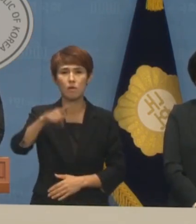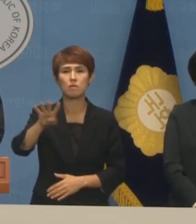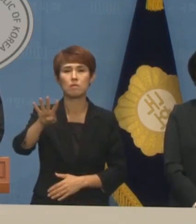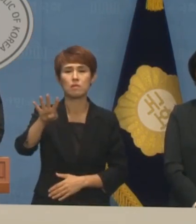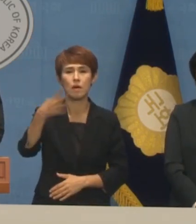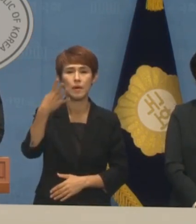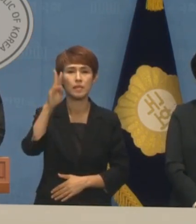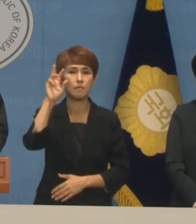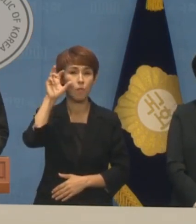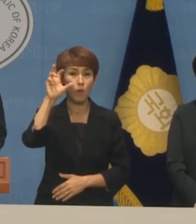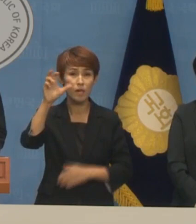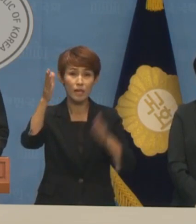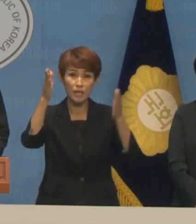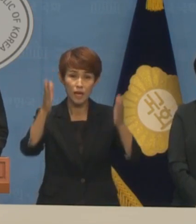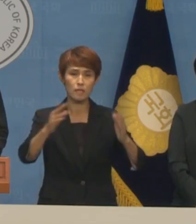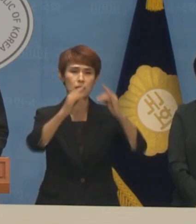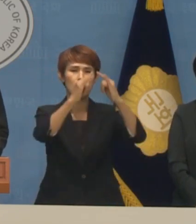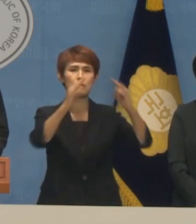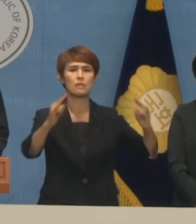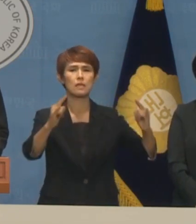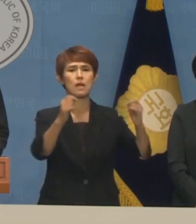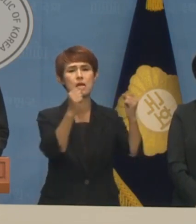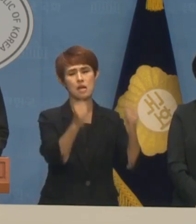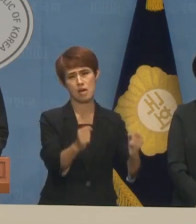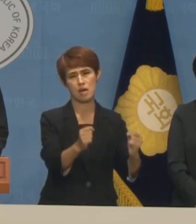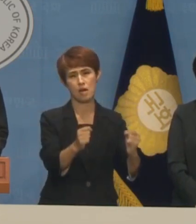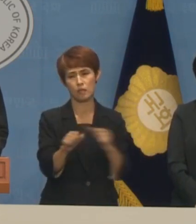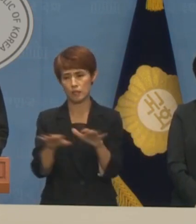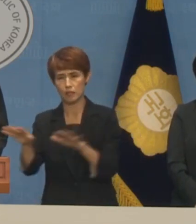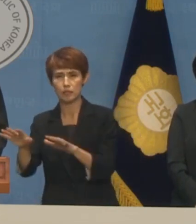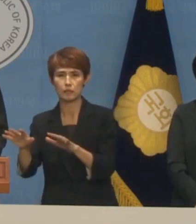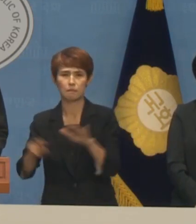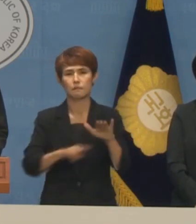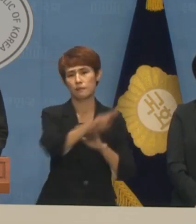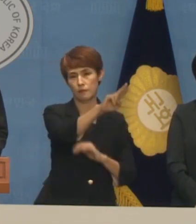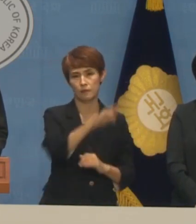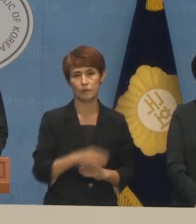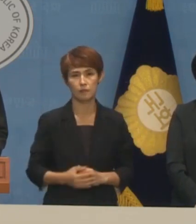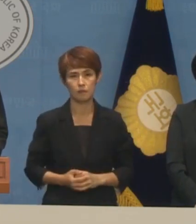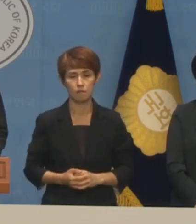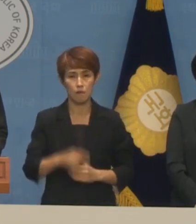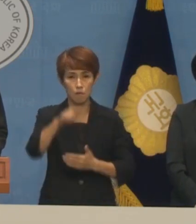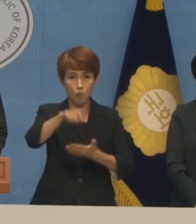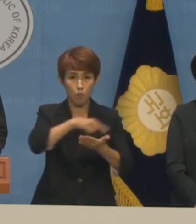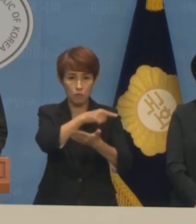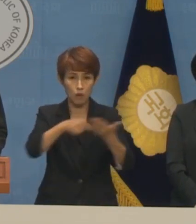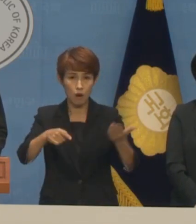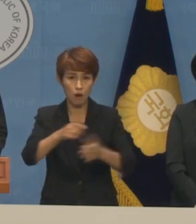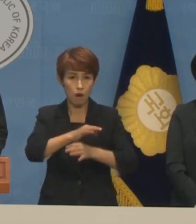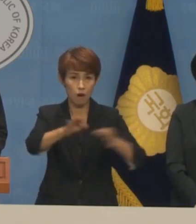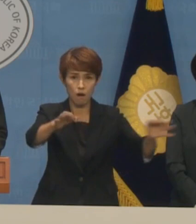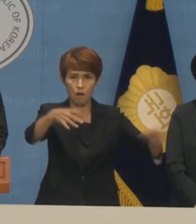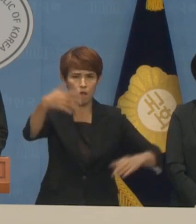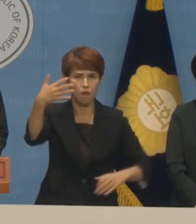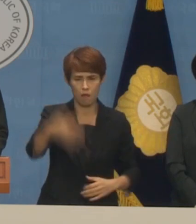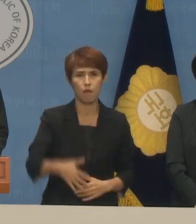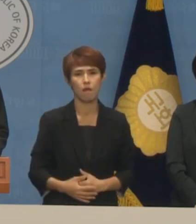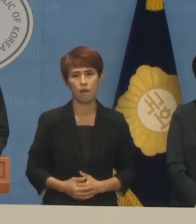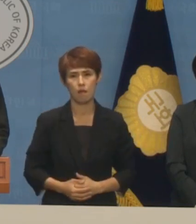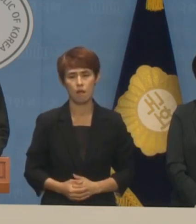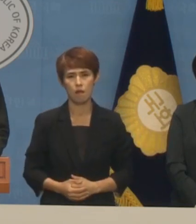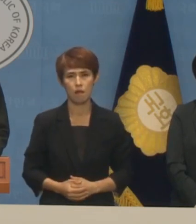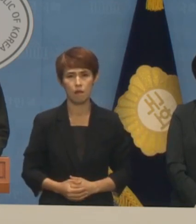1435일간 구호선의 텐트 생활을 해야만 했습니다. 이들에 대한 보상 역시 아직도 온전히 마무리되지 못한